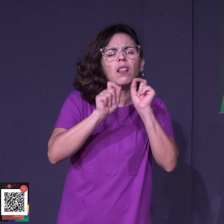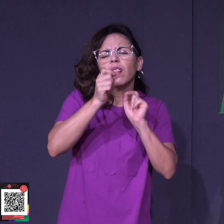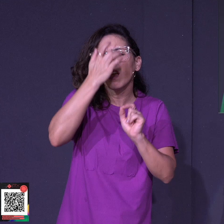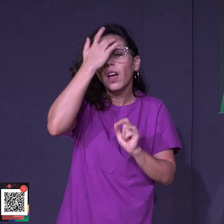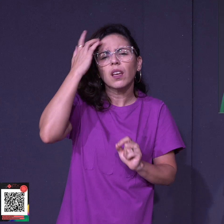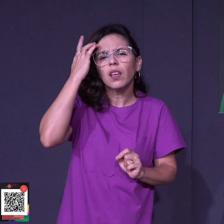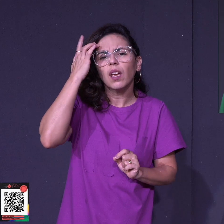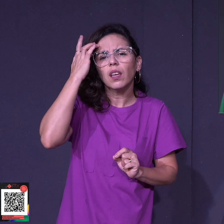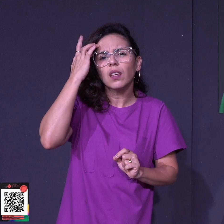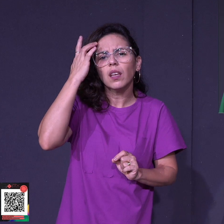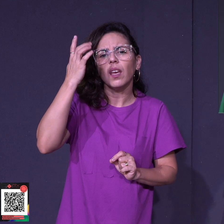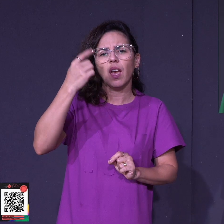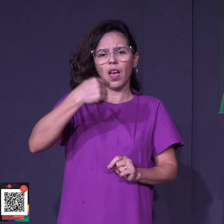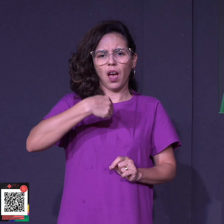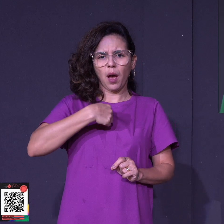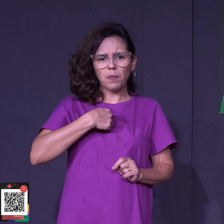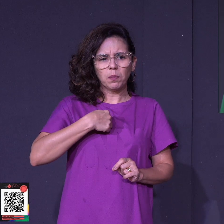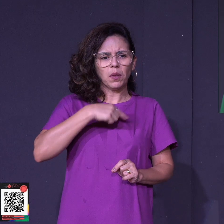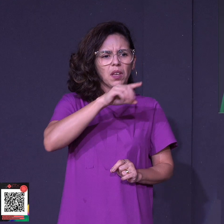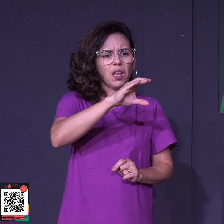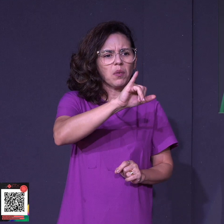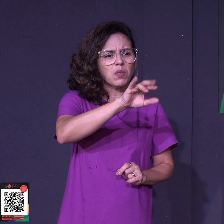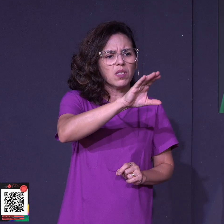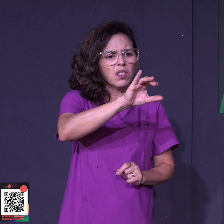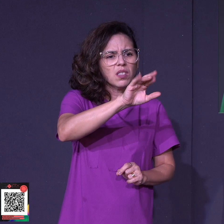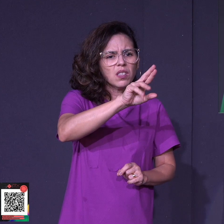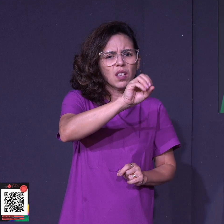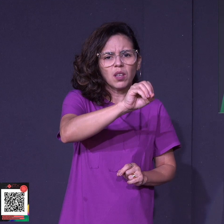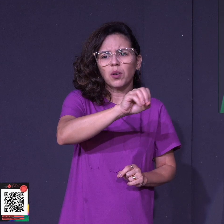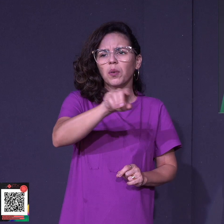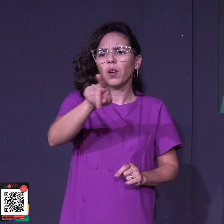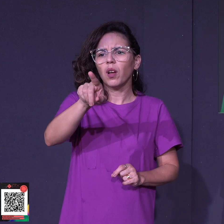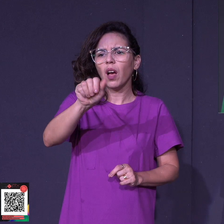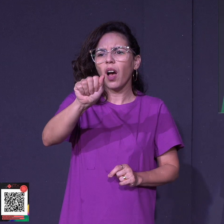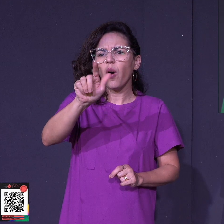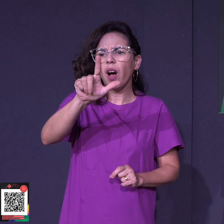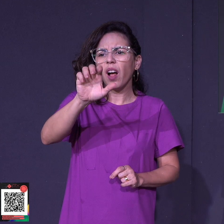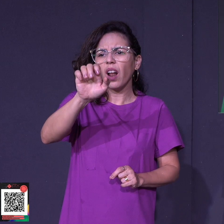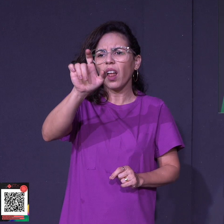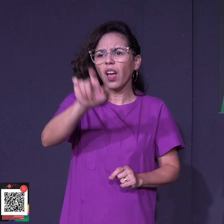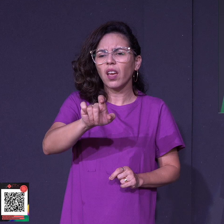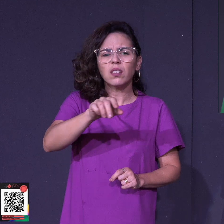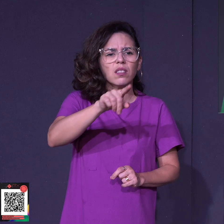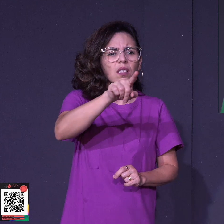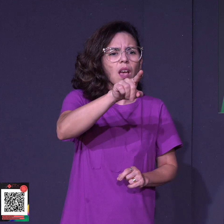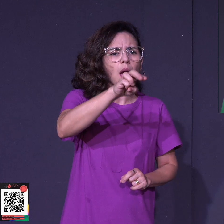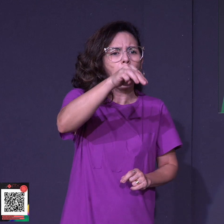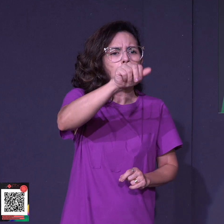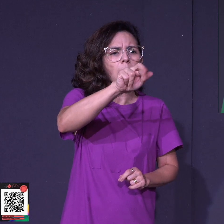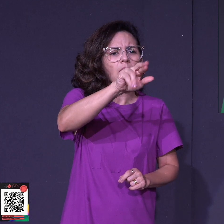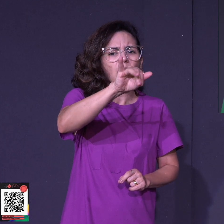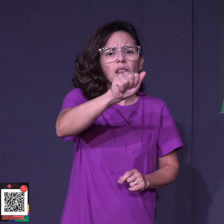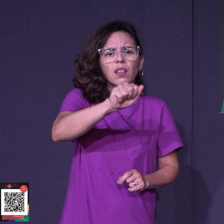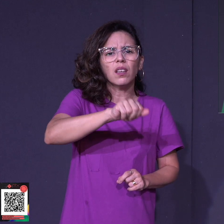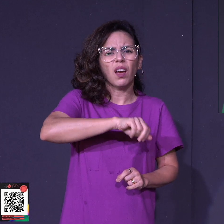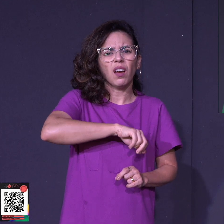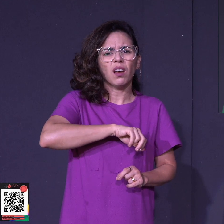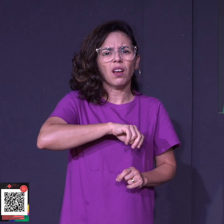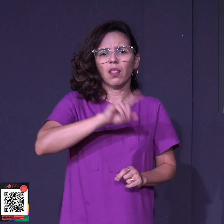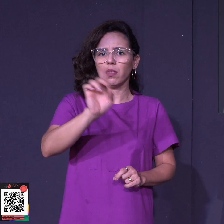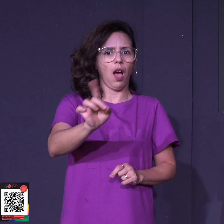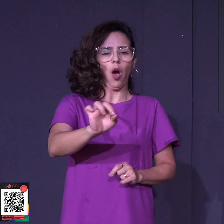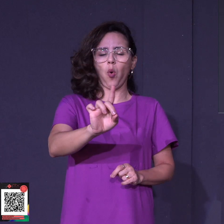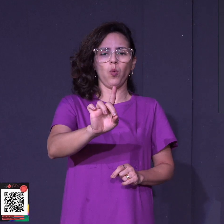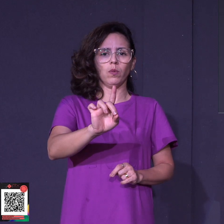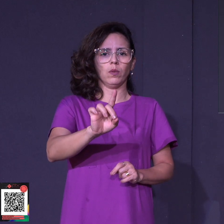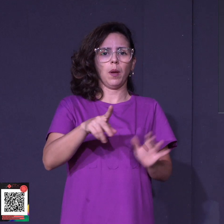nem o Júnior, nem o Cícero. Minha é a vingança, eu retribuirei, diz o Senhor. Mas aí